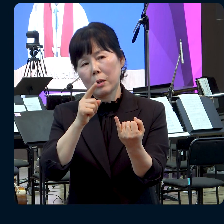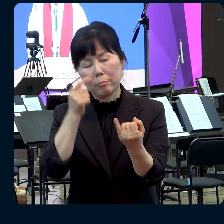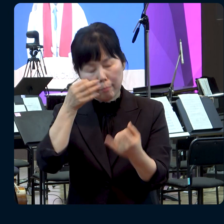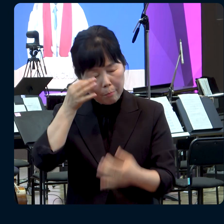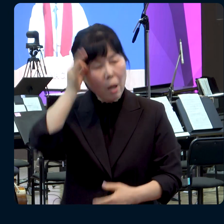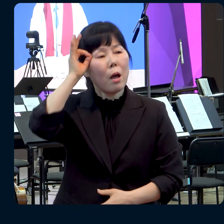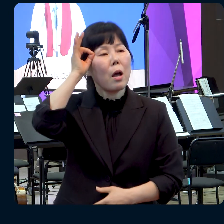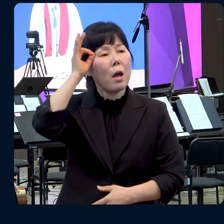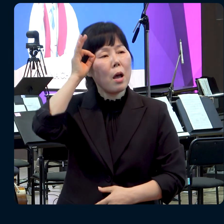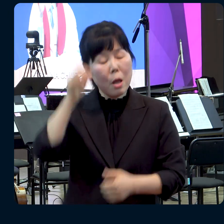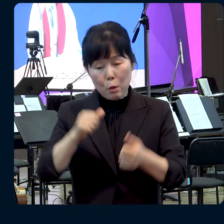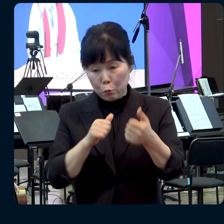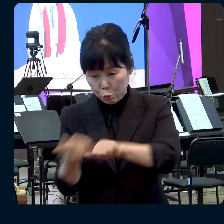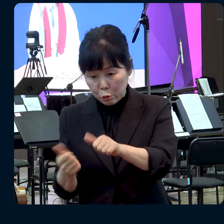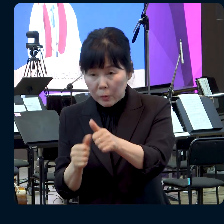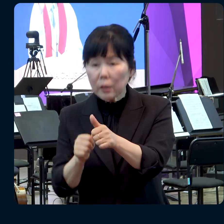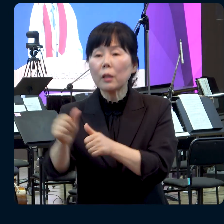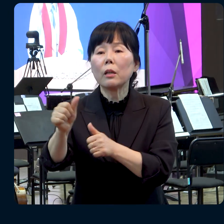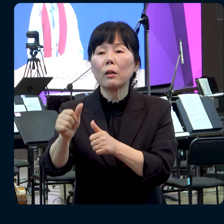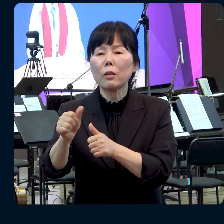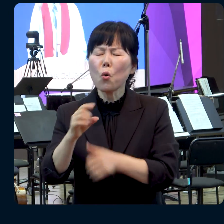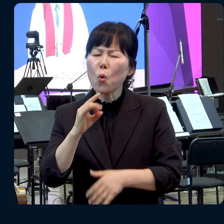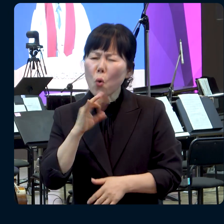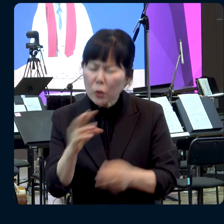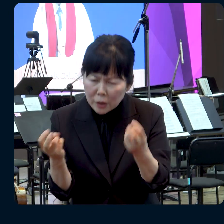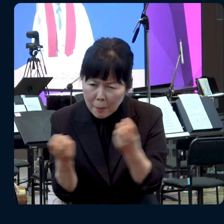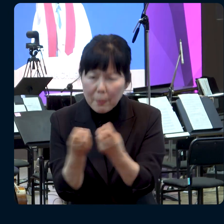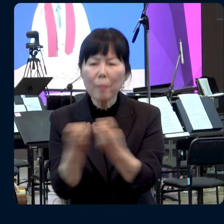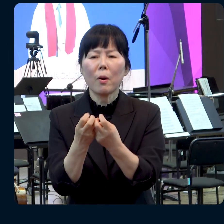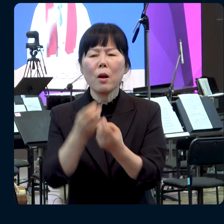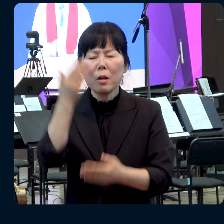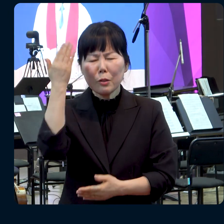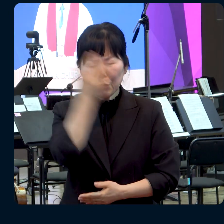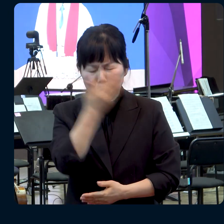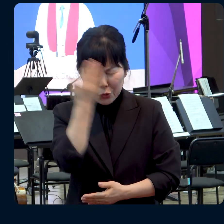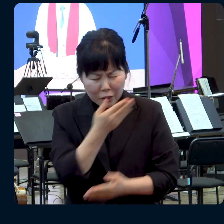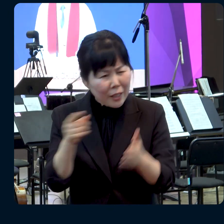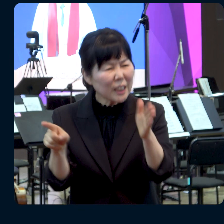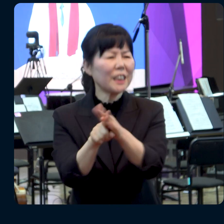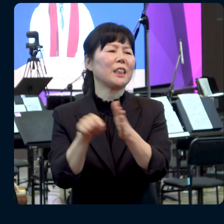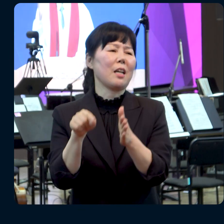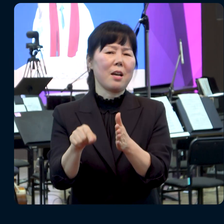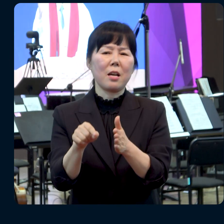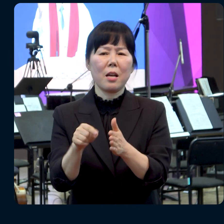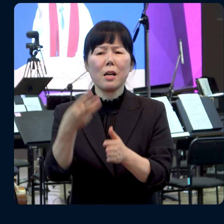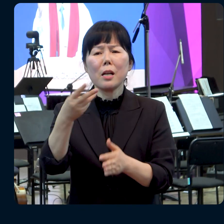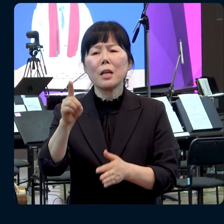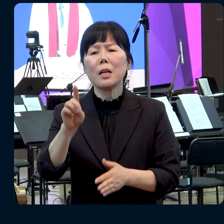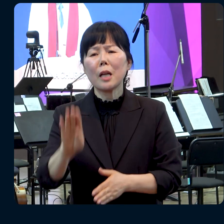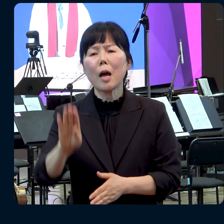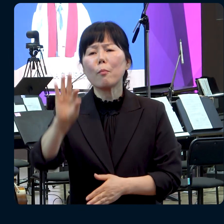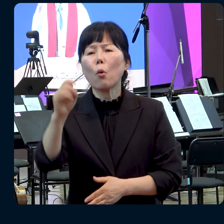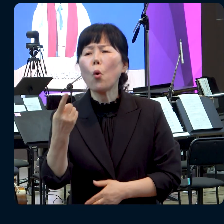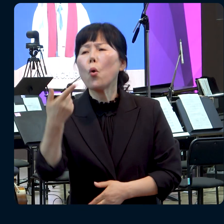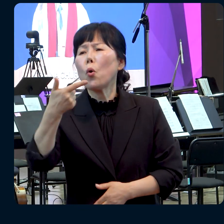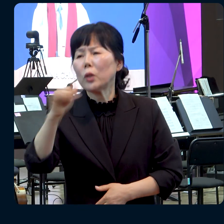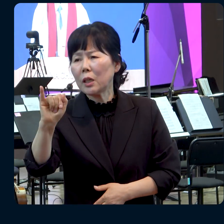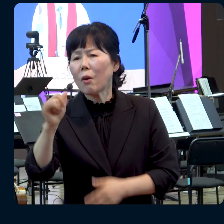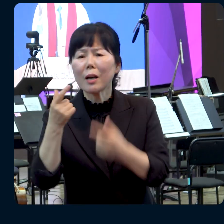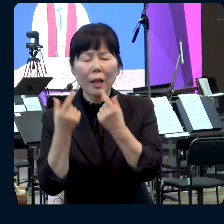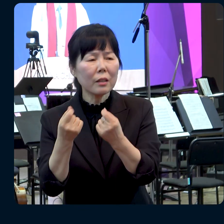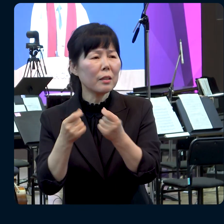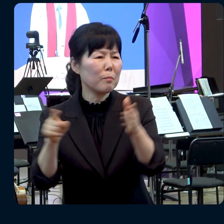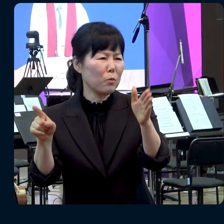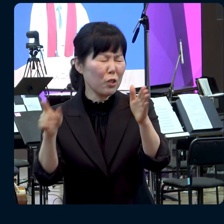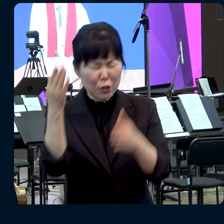사망을 이길 수 있는 유일한 힘은 바로 그 순전한 신앙, 라보니 같은 그 순전한 신앙밖에